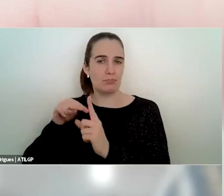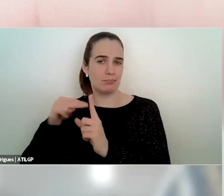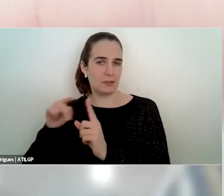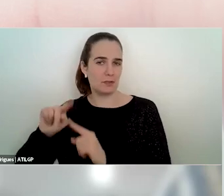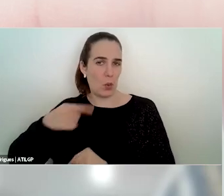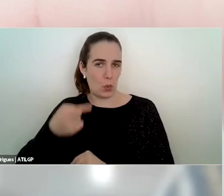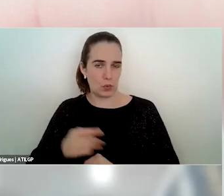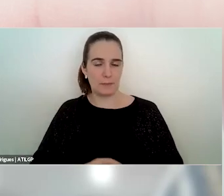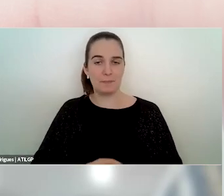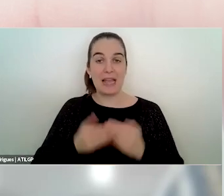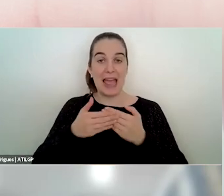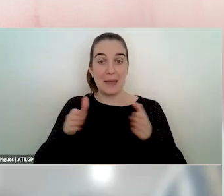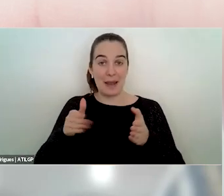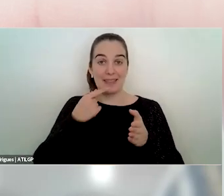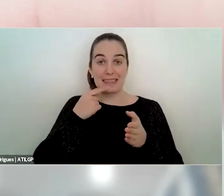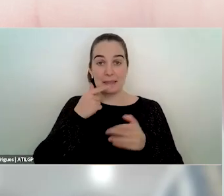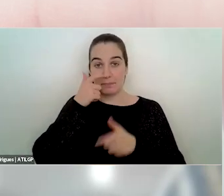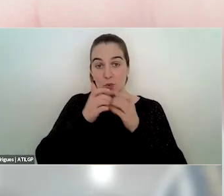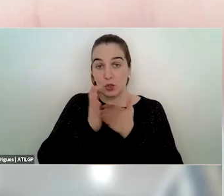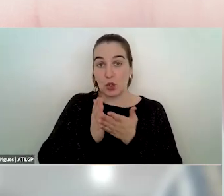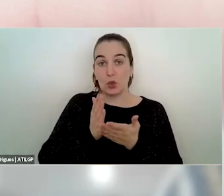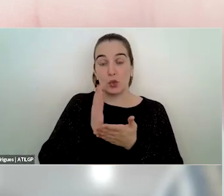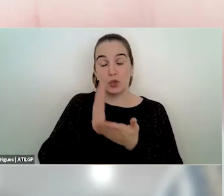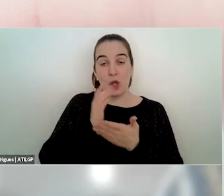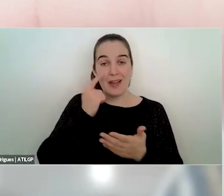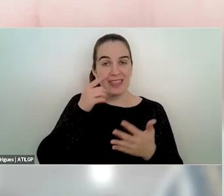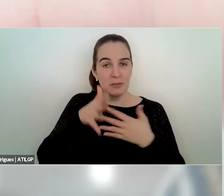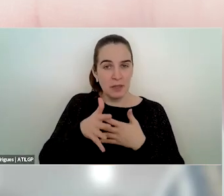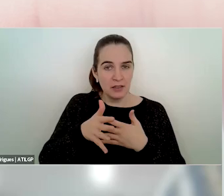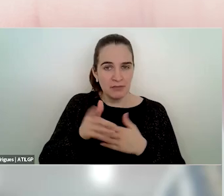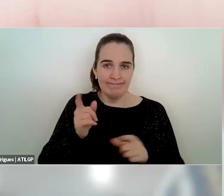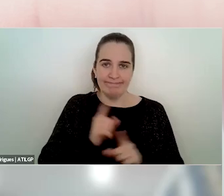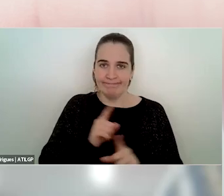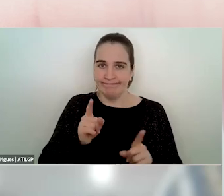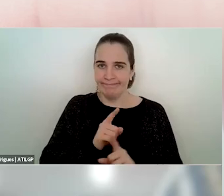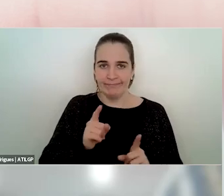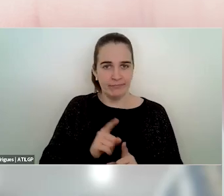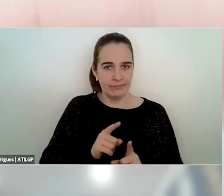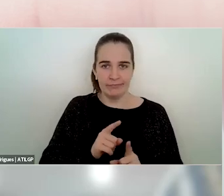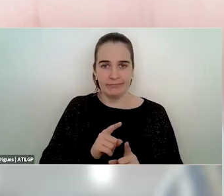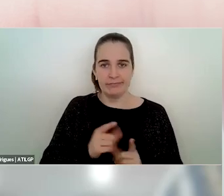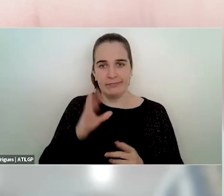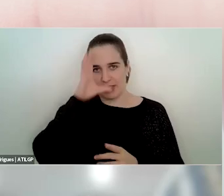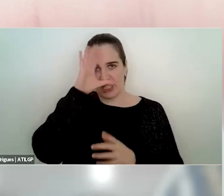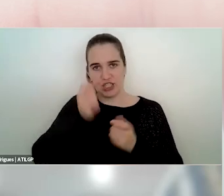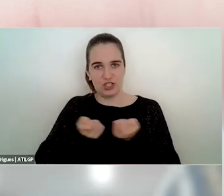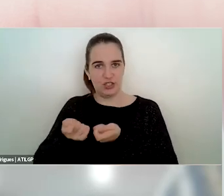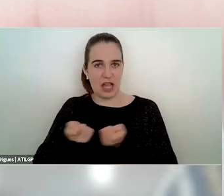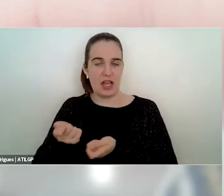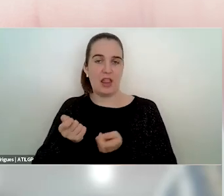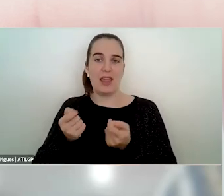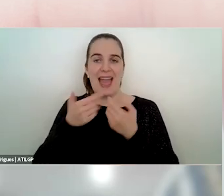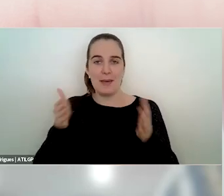se trata só da questão da transparência, a questão do governo, da administração ser